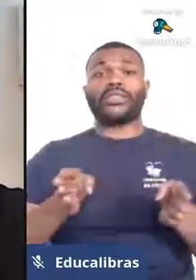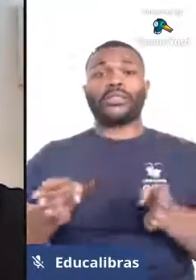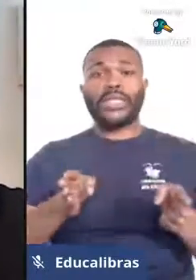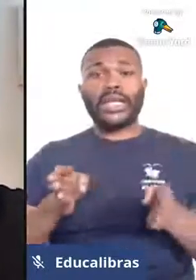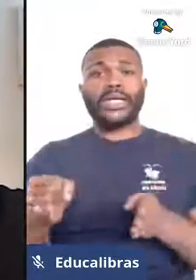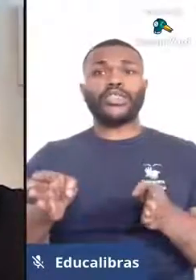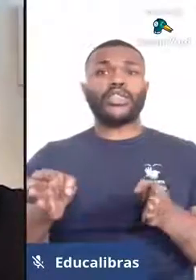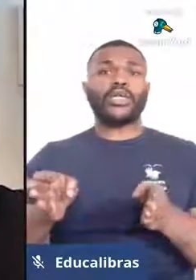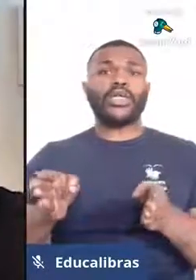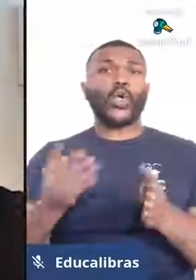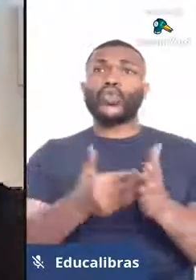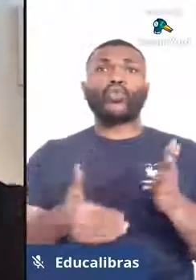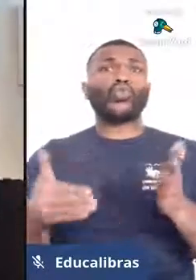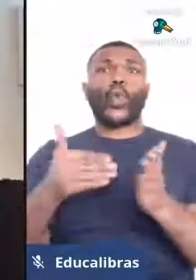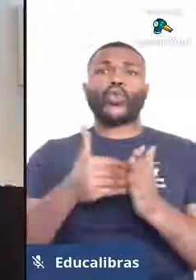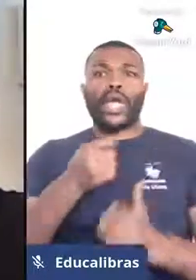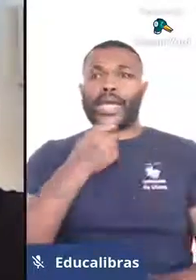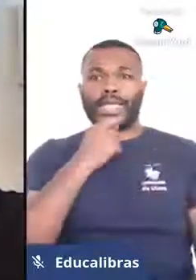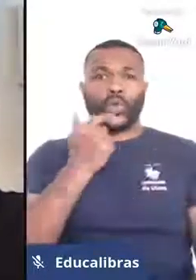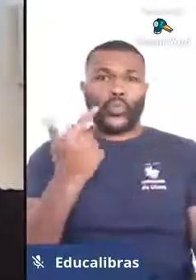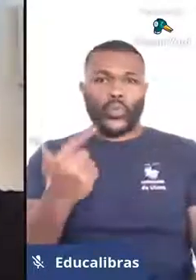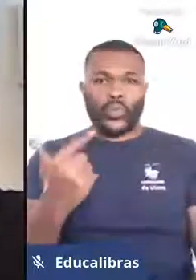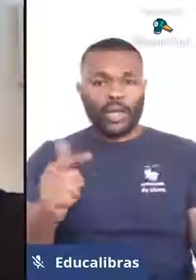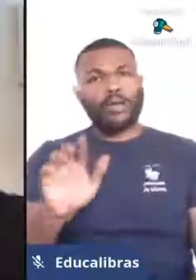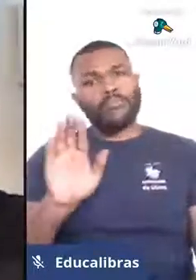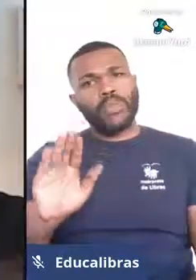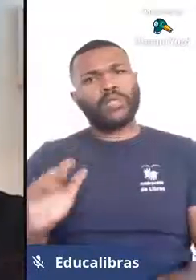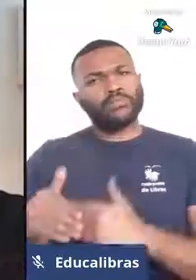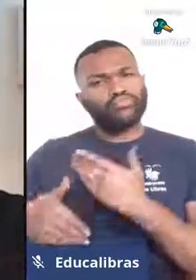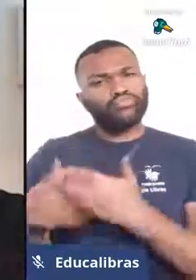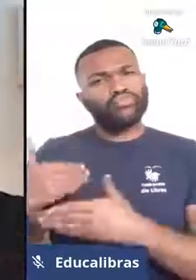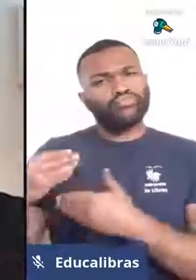todo o seu âmbito. Então, já temos, claro,